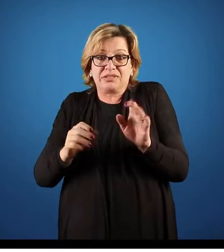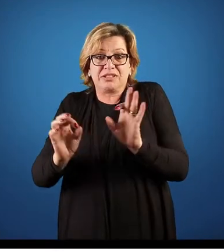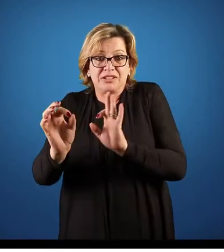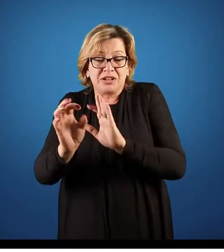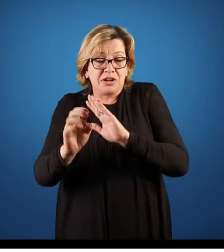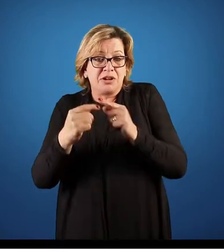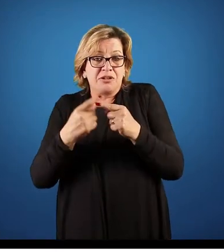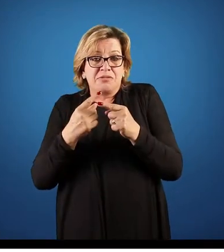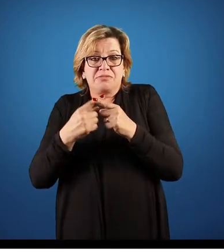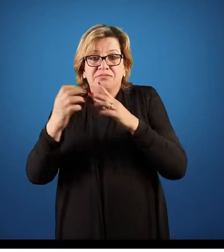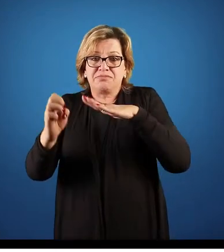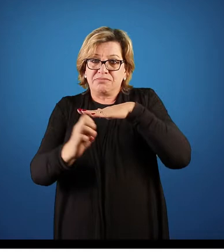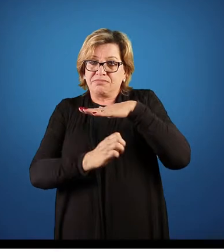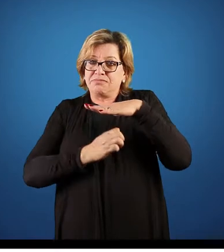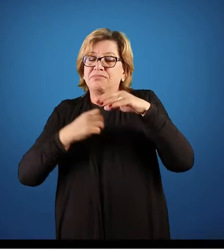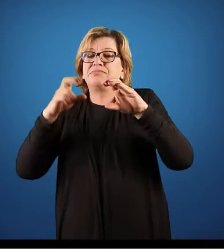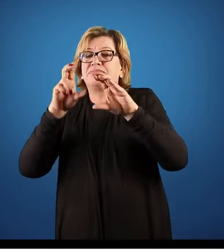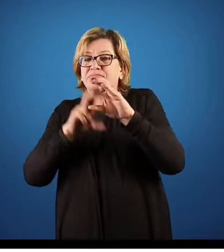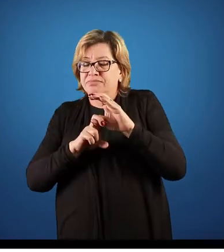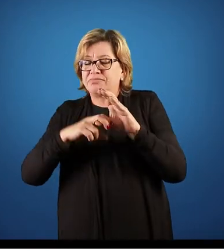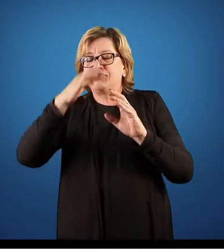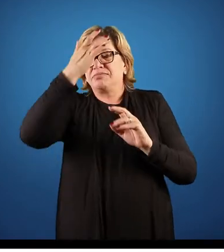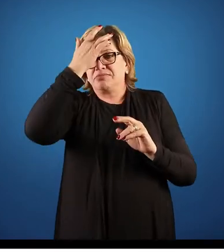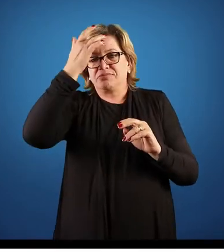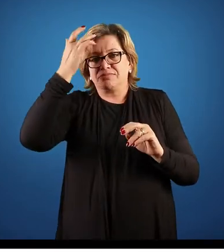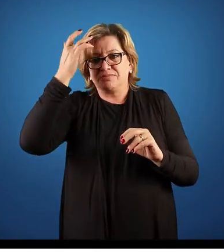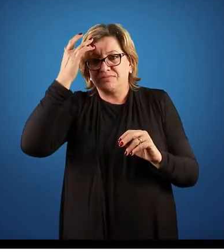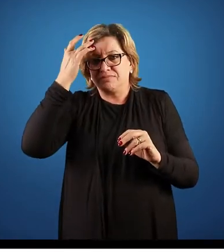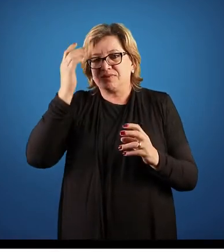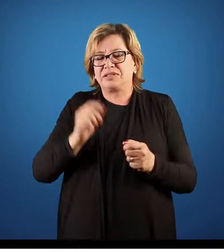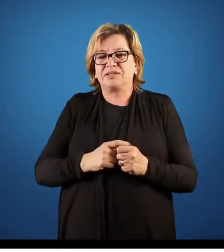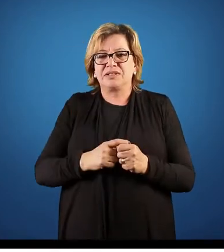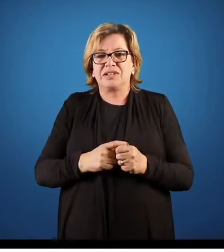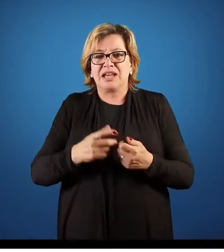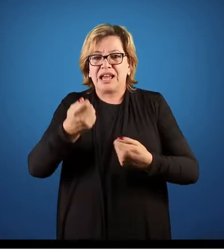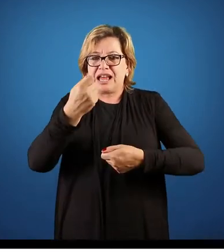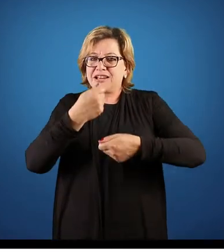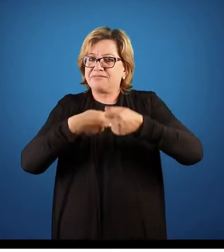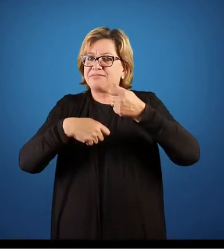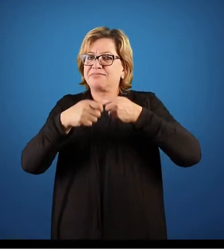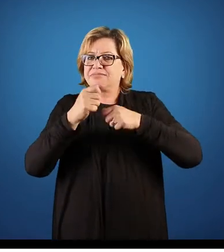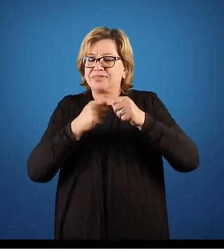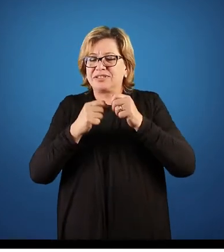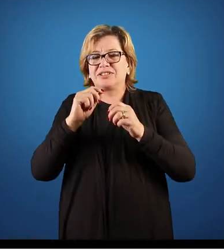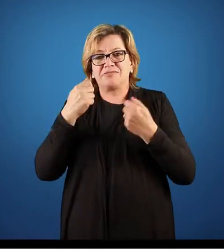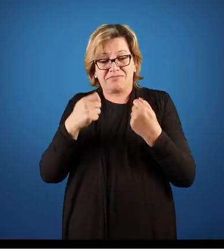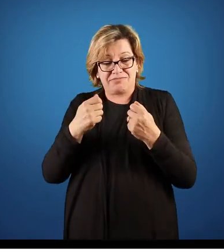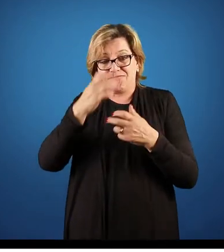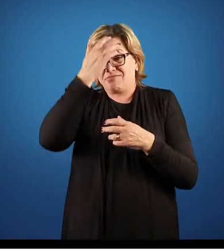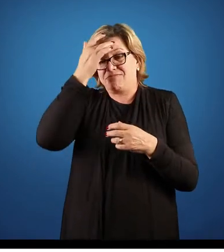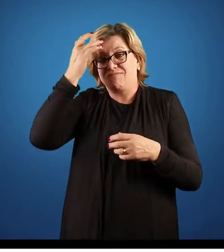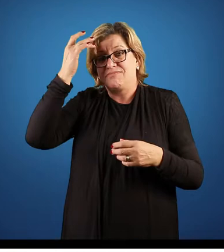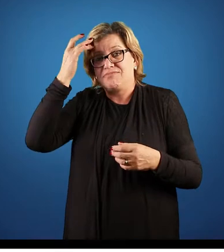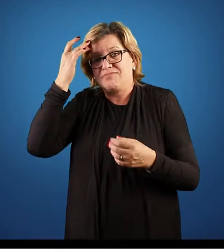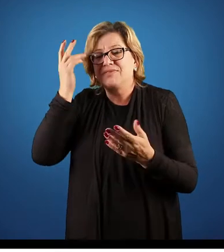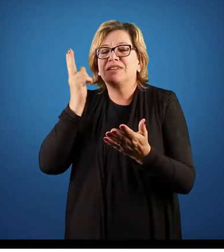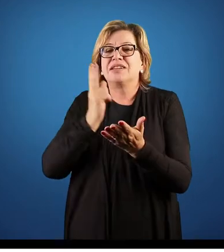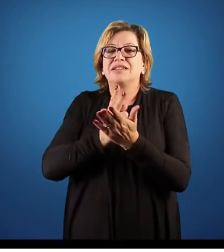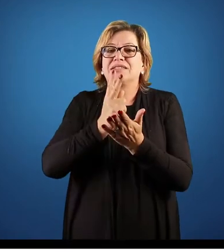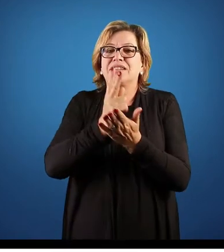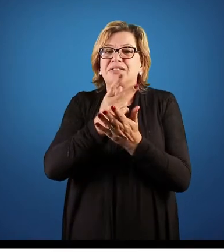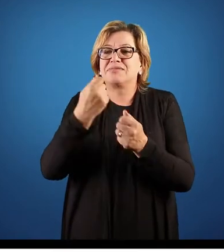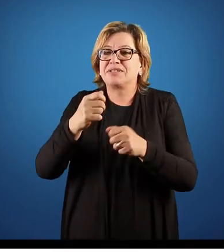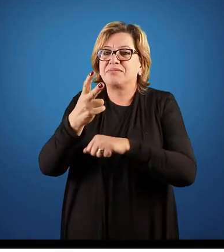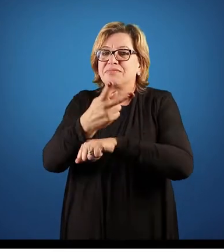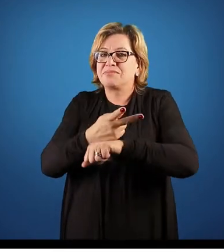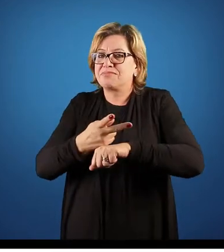hoje ela é dependente das pessoas a administração é a arte de fazer as coisas através das pessoas então nós temos que estar sempre buscando